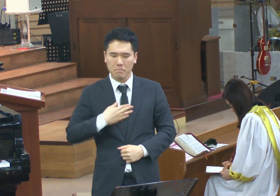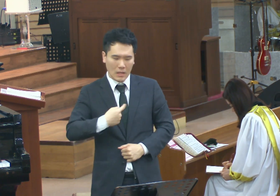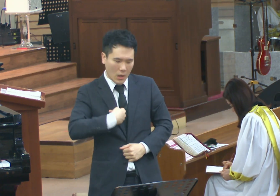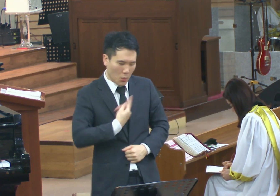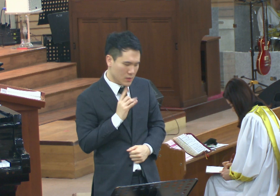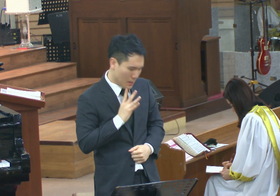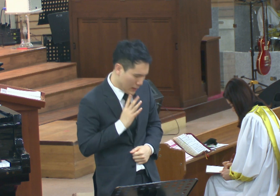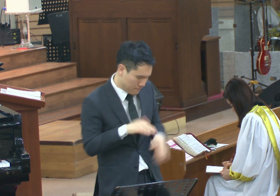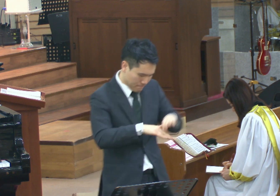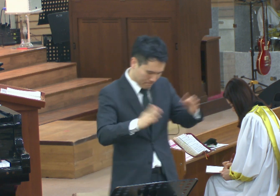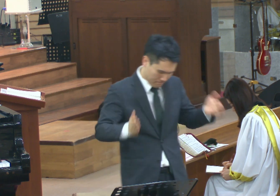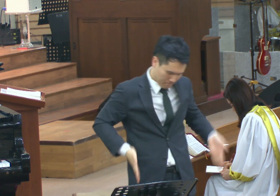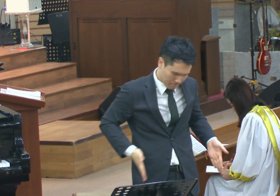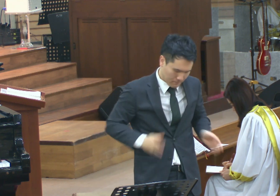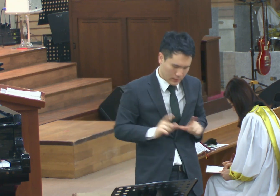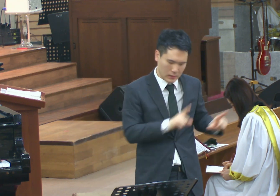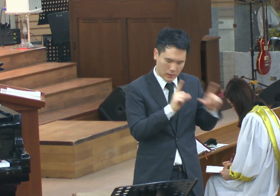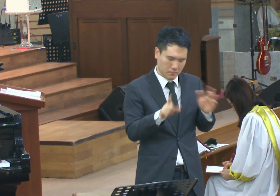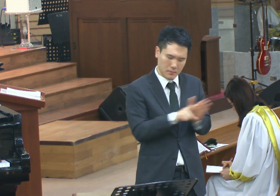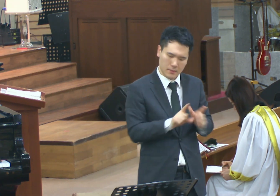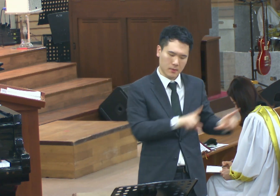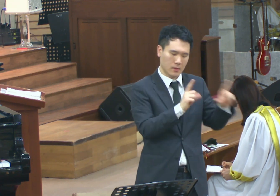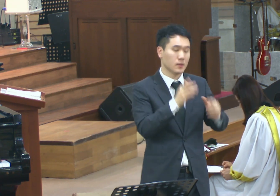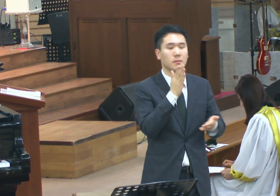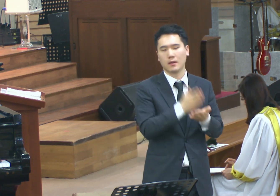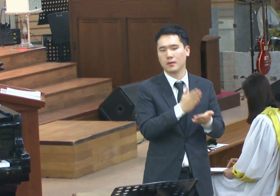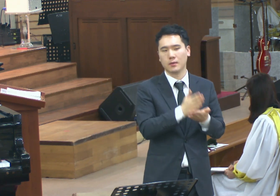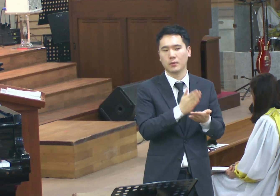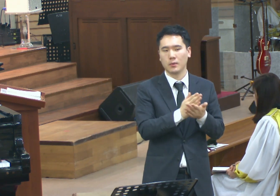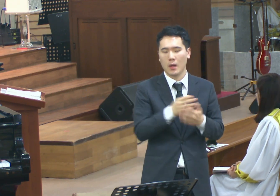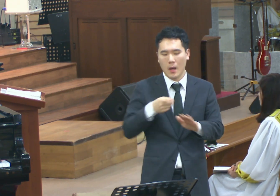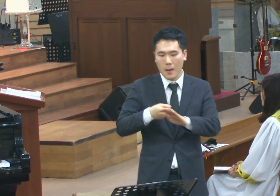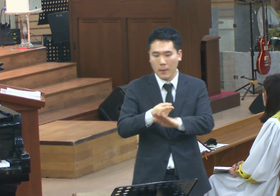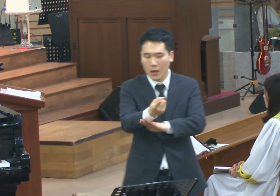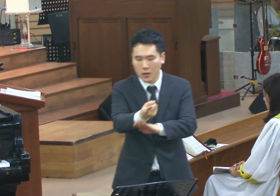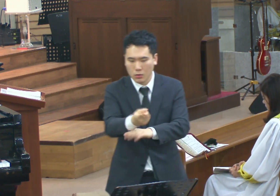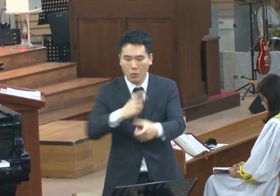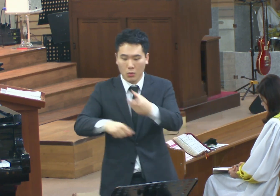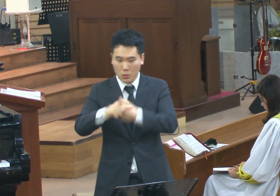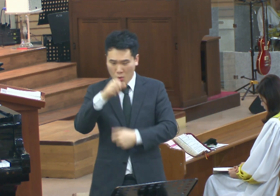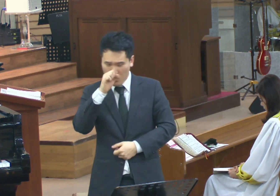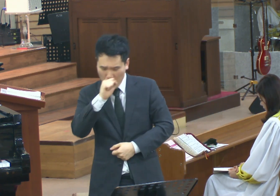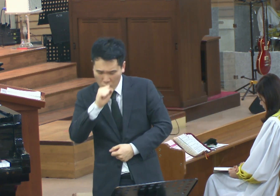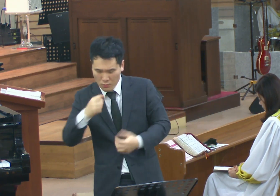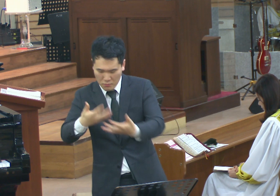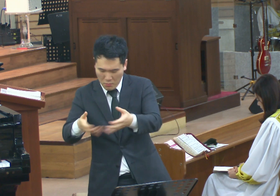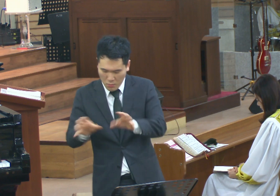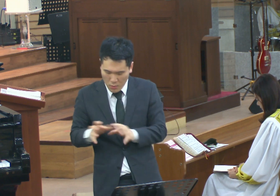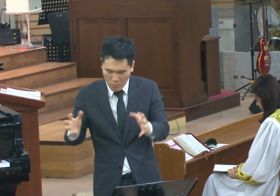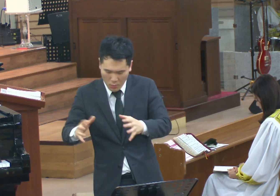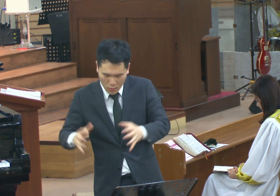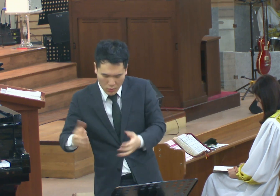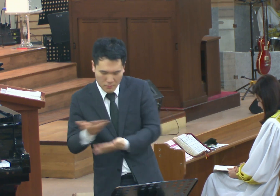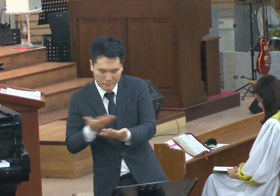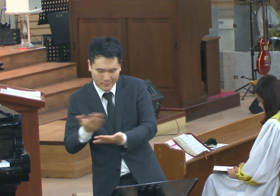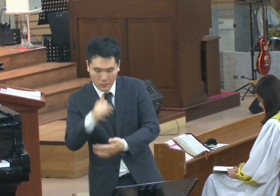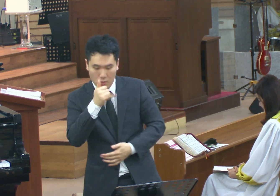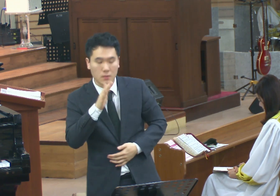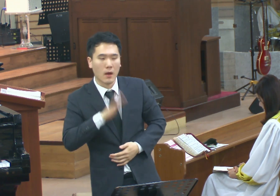계시지 마세요. 밖에 나가서 더 좋은 식사할 수 있지만 5층에 가서 국수를 먹는 거예요.